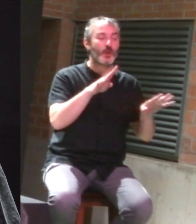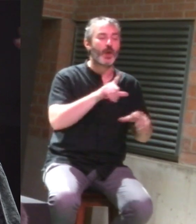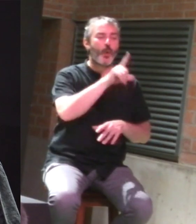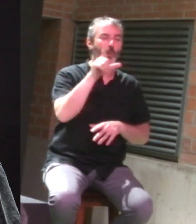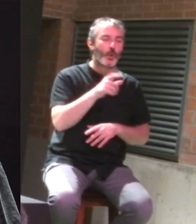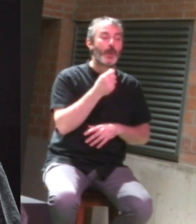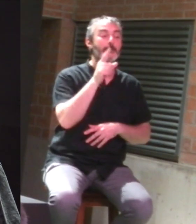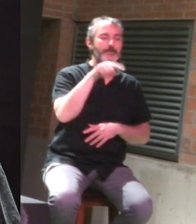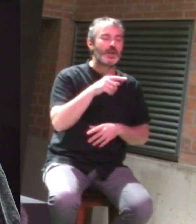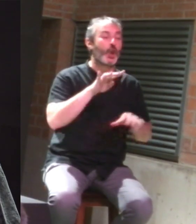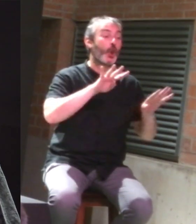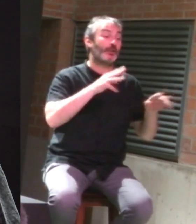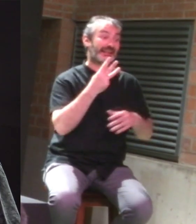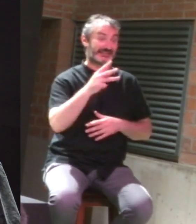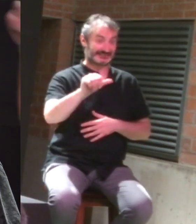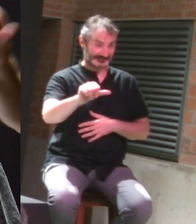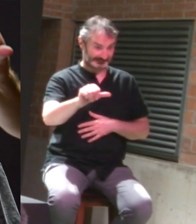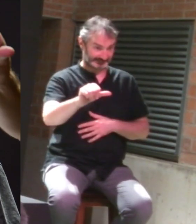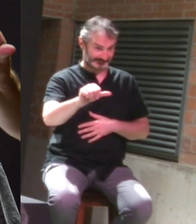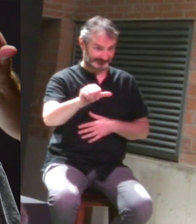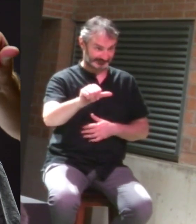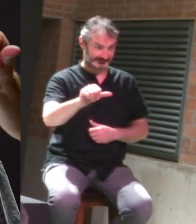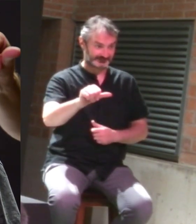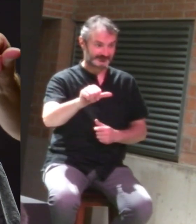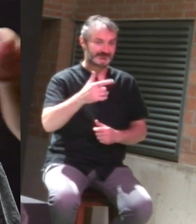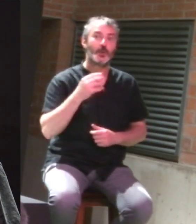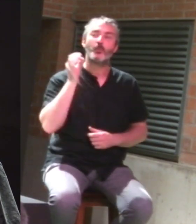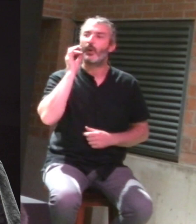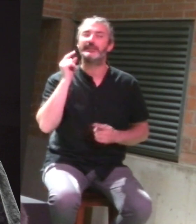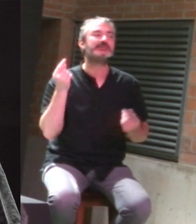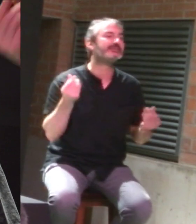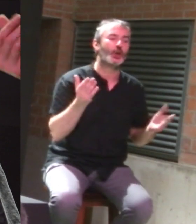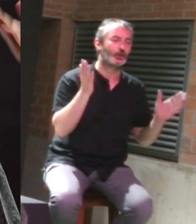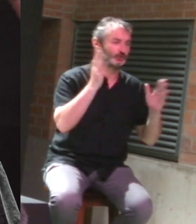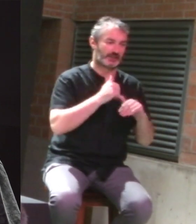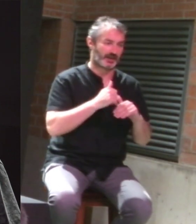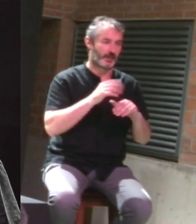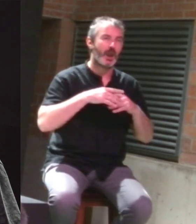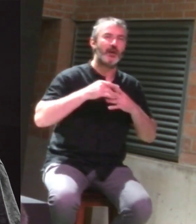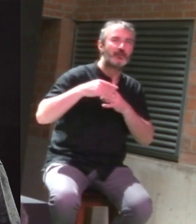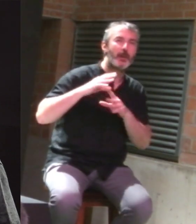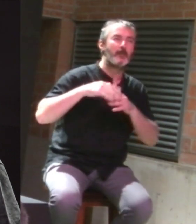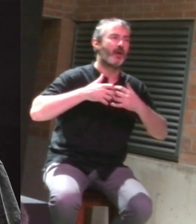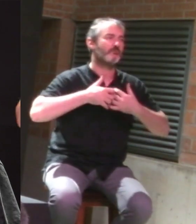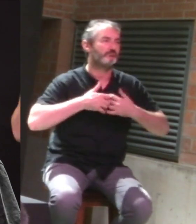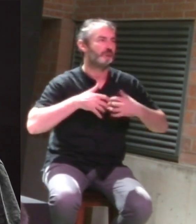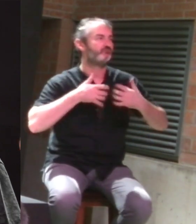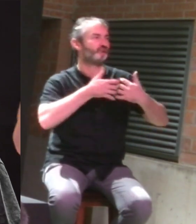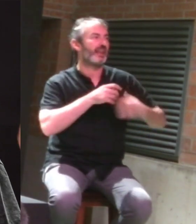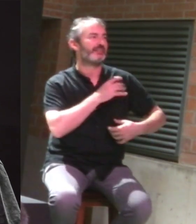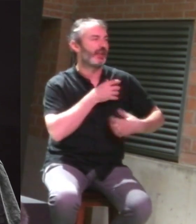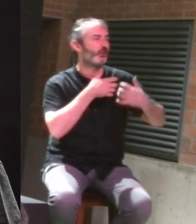de julio de 1936, encontramos ausentes a las mujeres de los puestos de liderazgo de la mayoría de